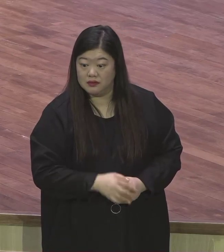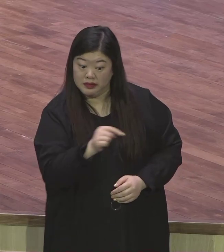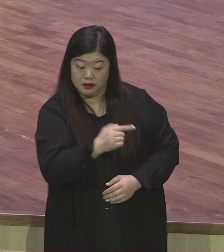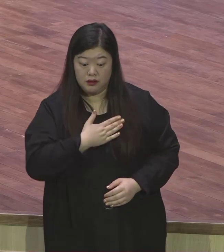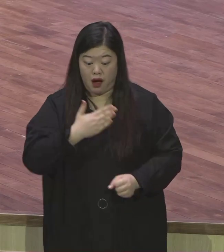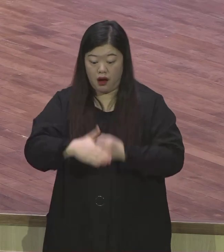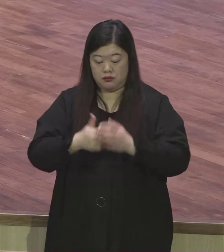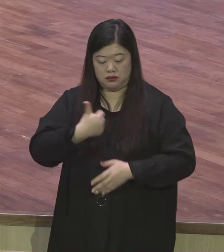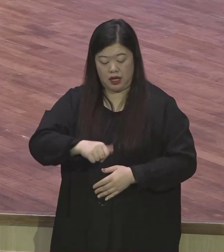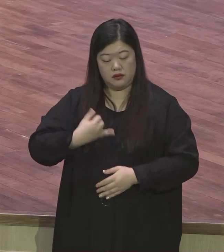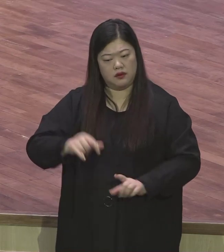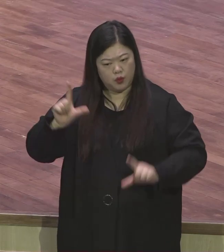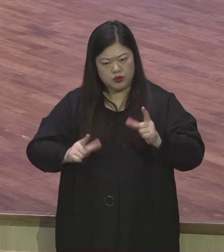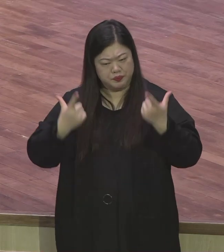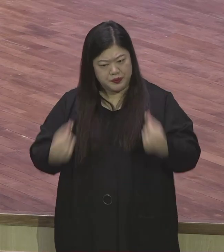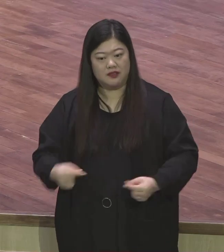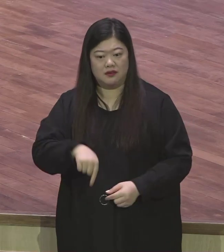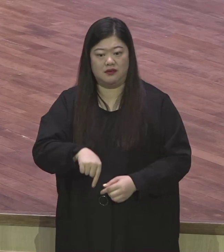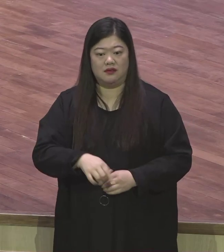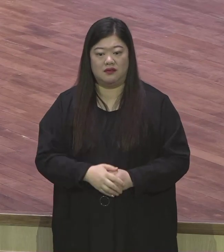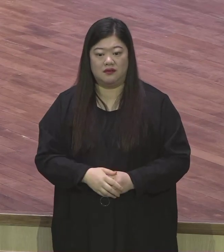우리가 복음을 전파하는 목적입니다.